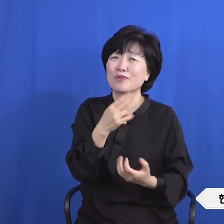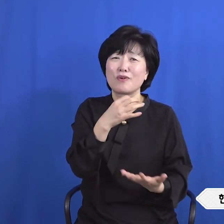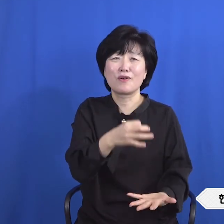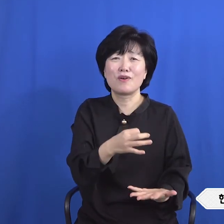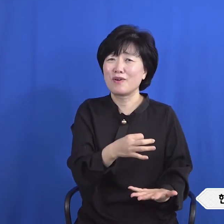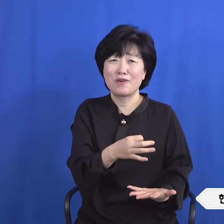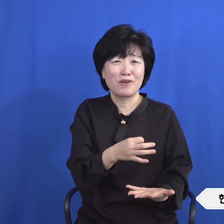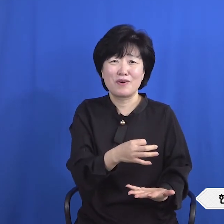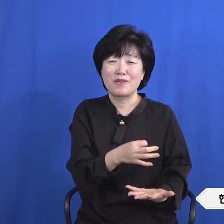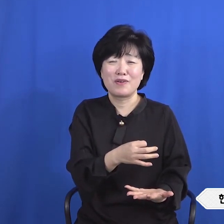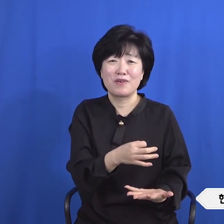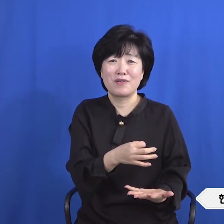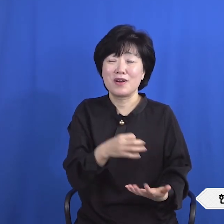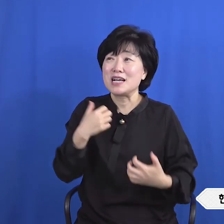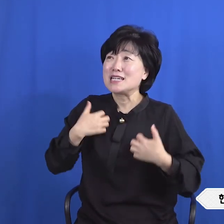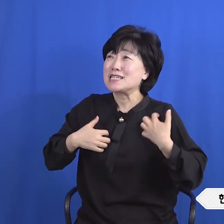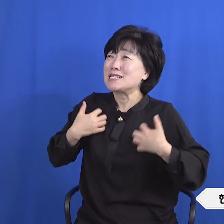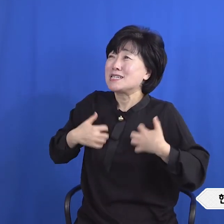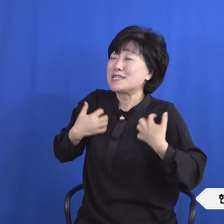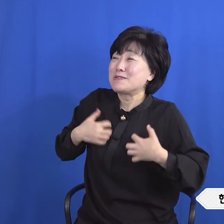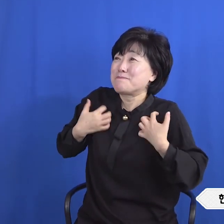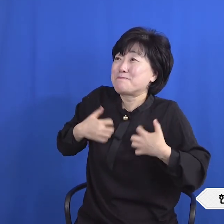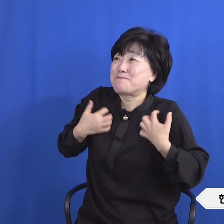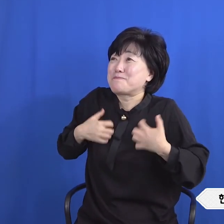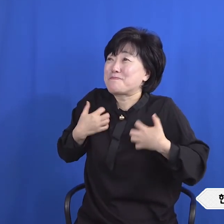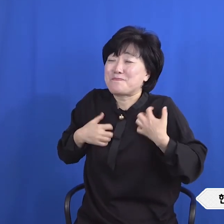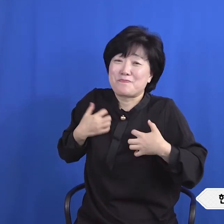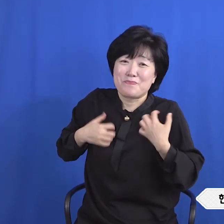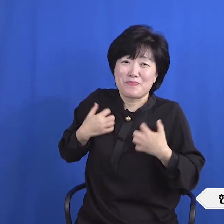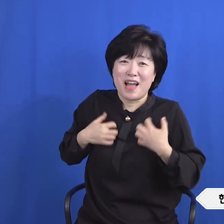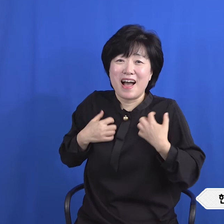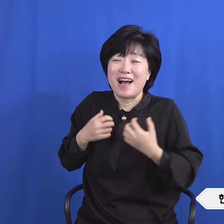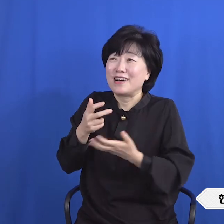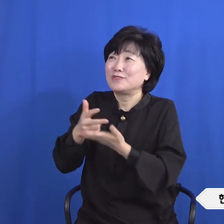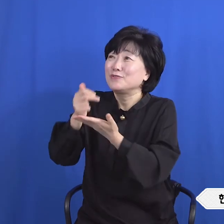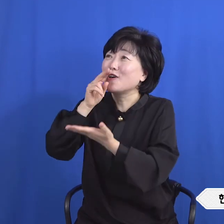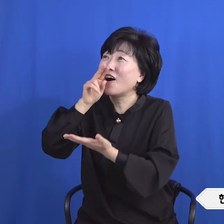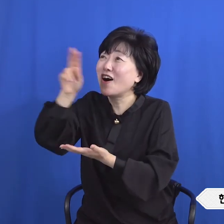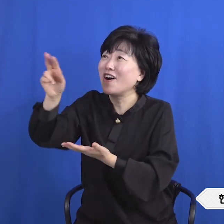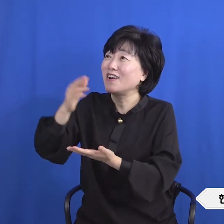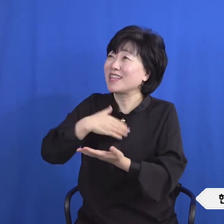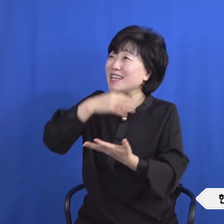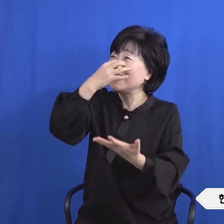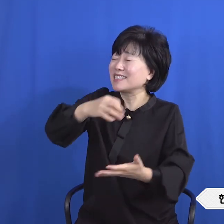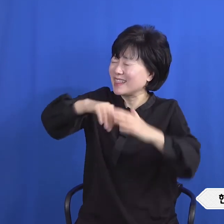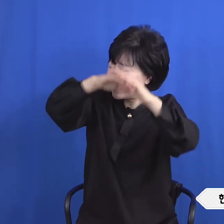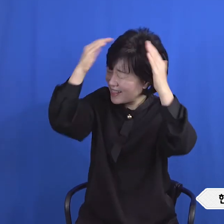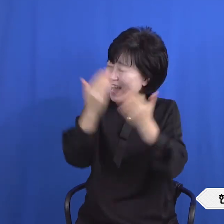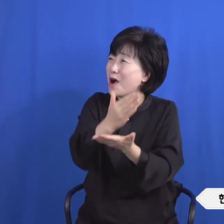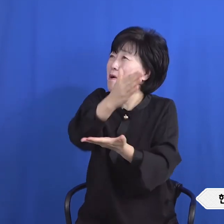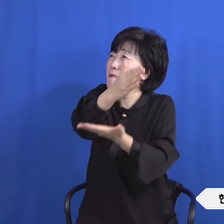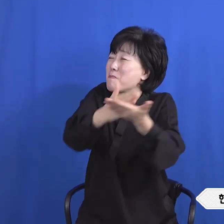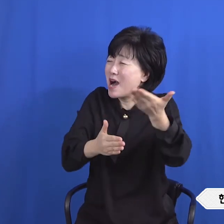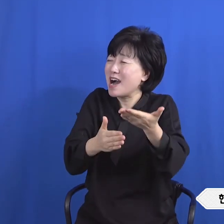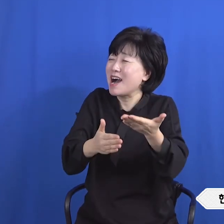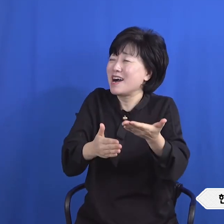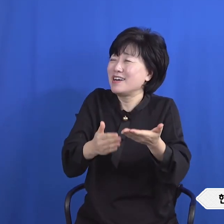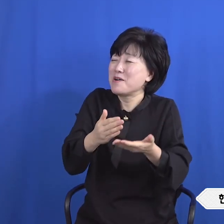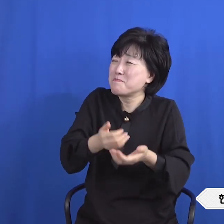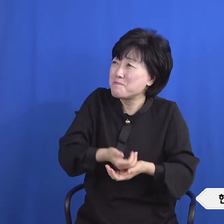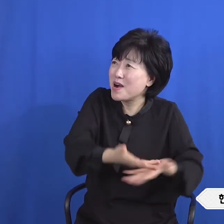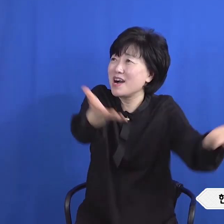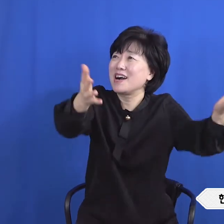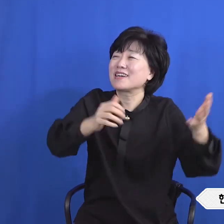아시죠? 기쁨을 주체할 수가 없어서 주여 내 재산 절반을 팔아서 가난한